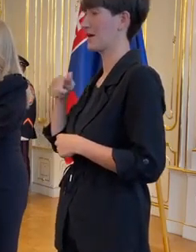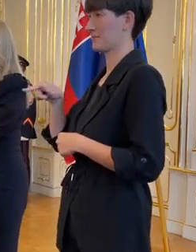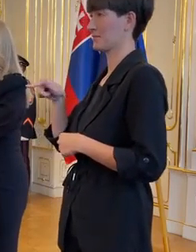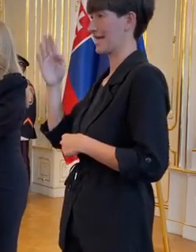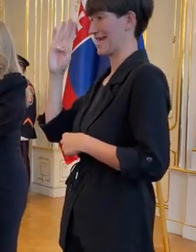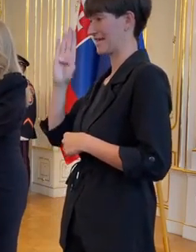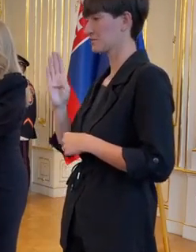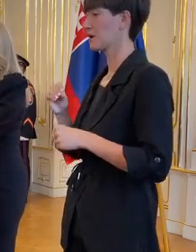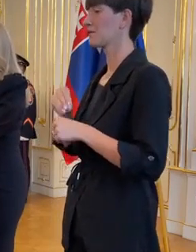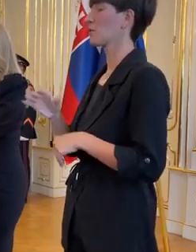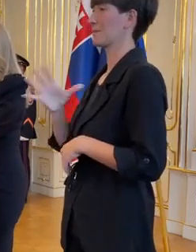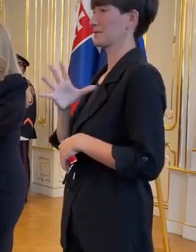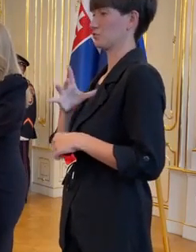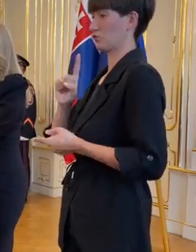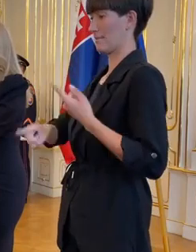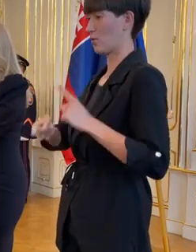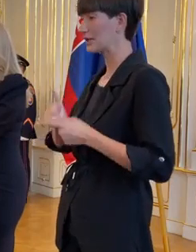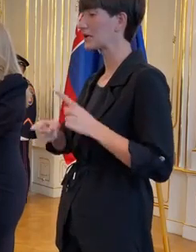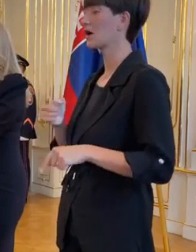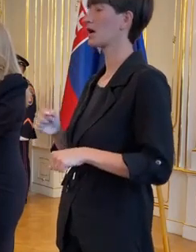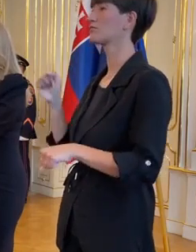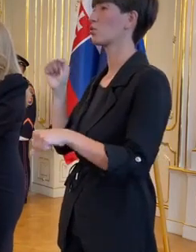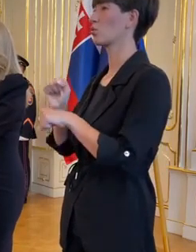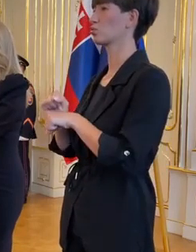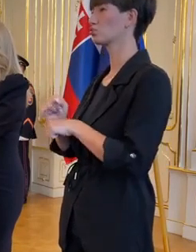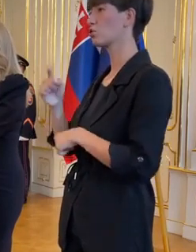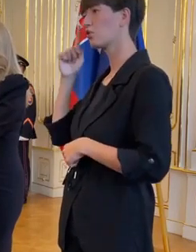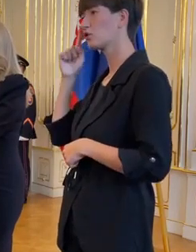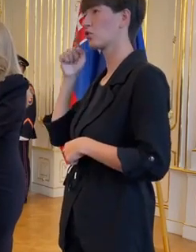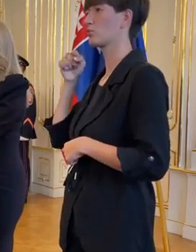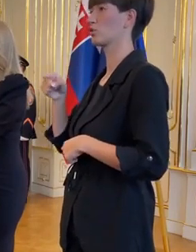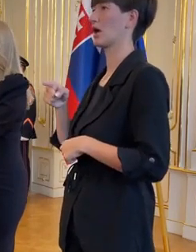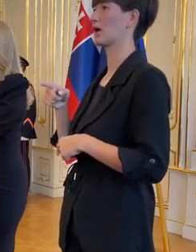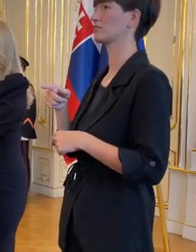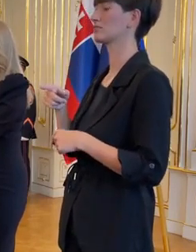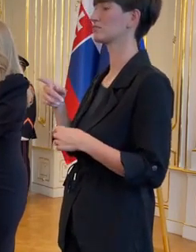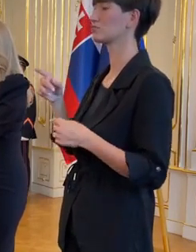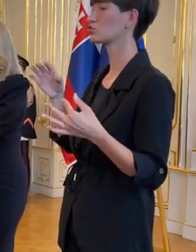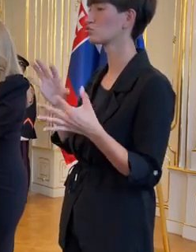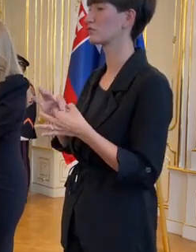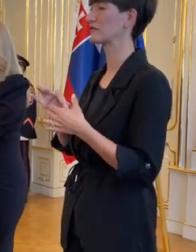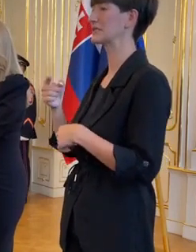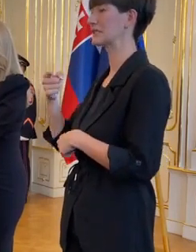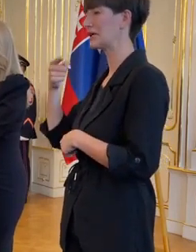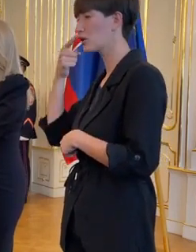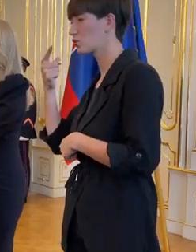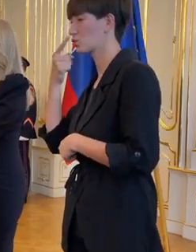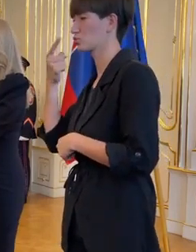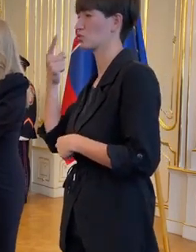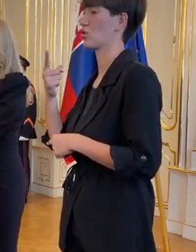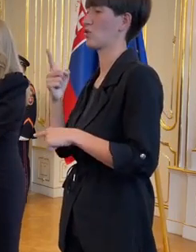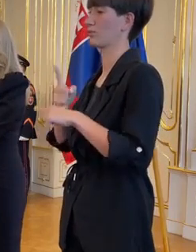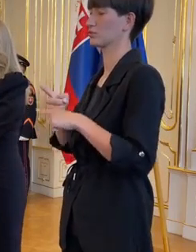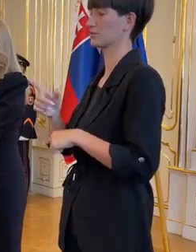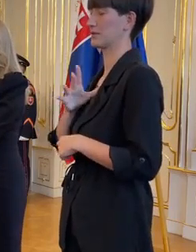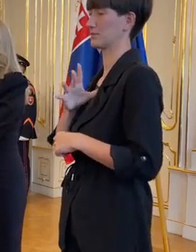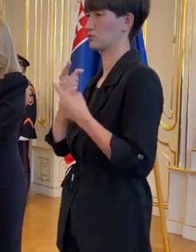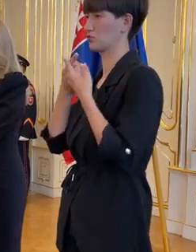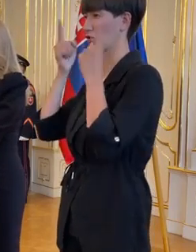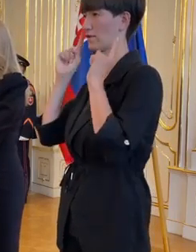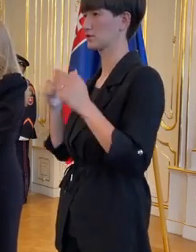bezpečnostnú politiku si dobre uvedomujete všetky súvislosti ruskej vojenskej agresie na náš kontinent a na bezpečnosť